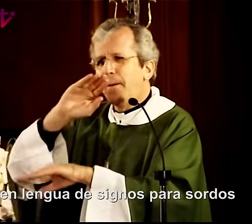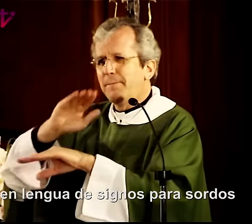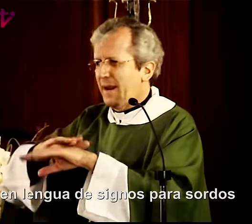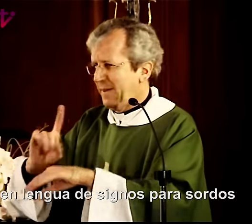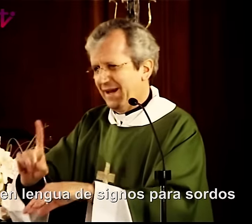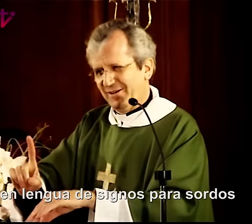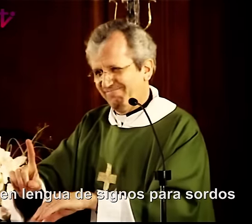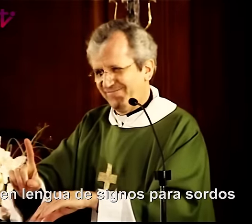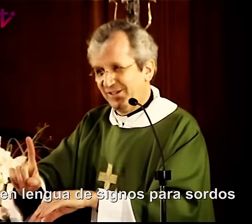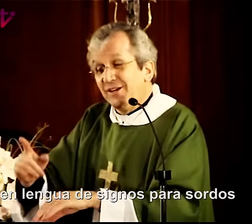para pecar.